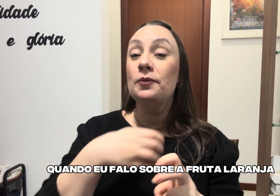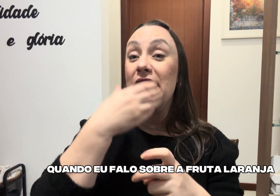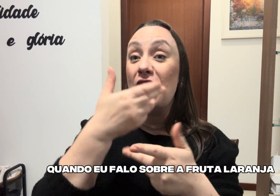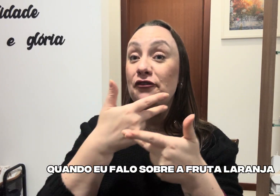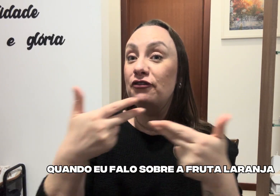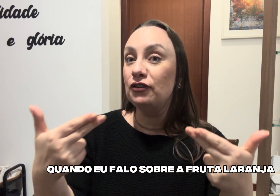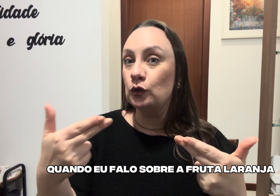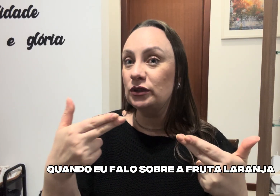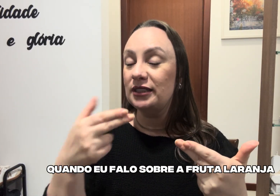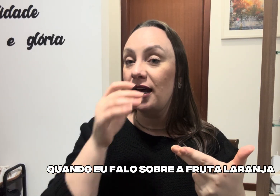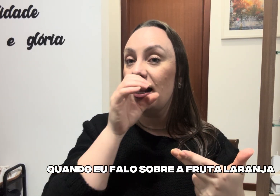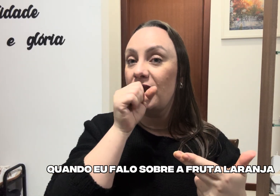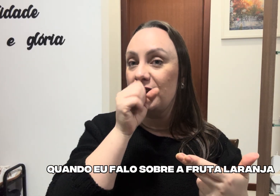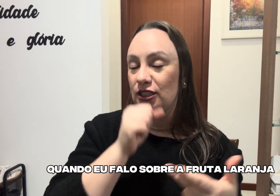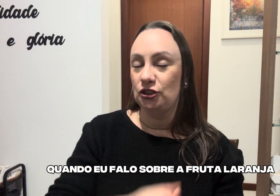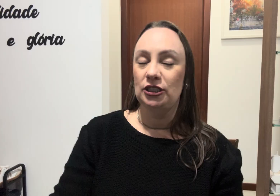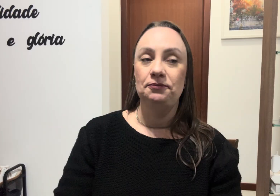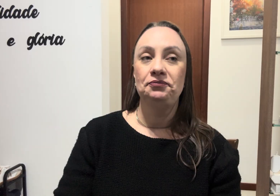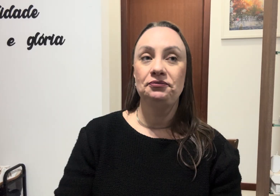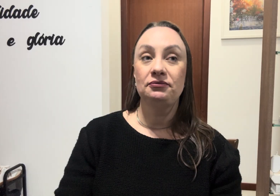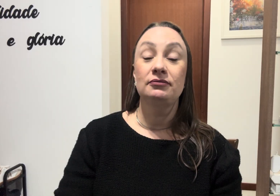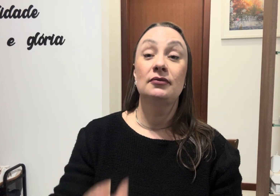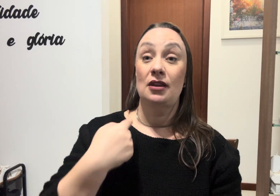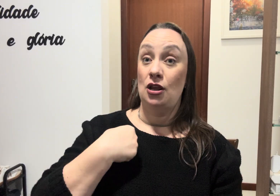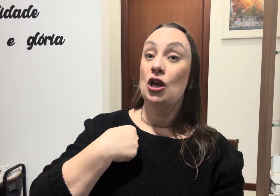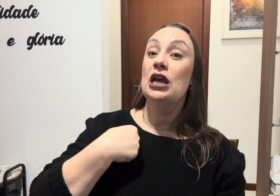a fruta laranja.